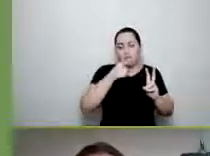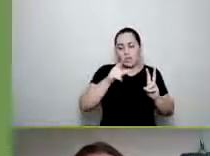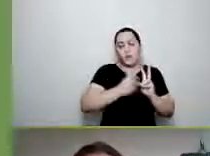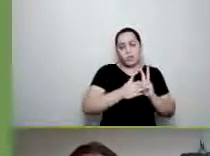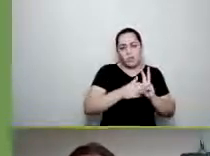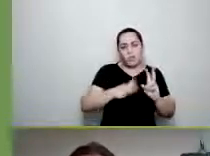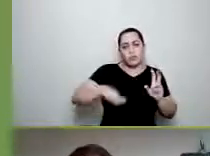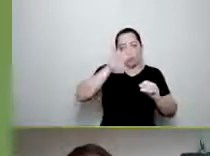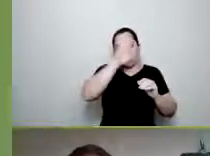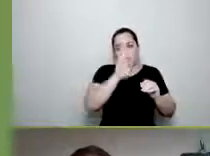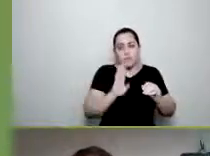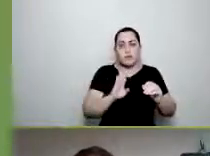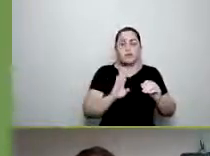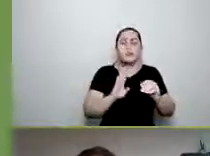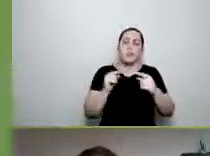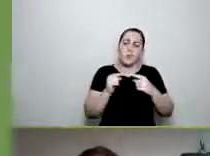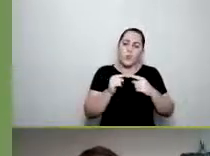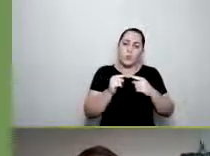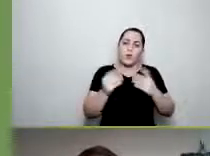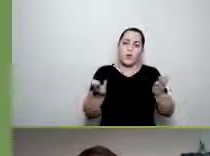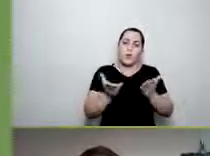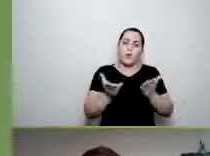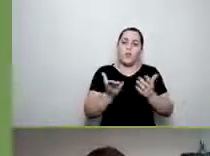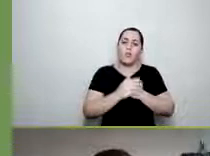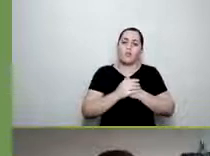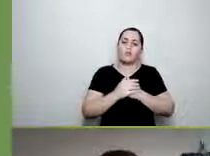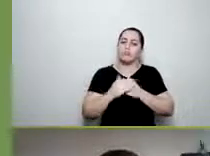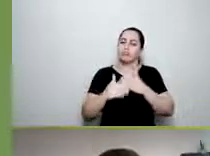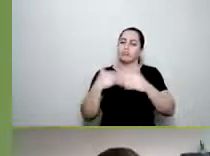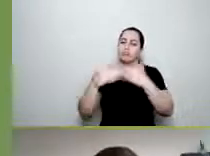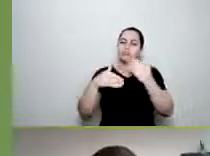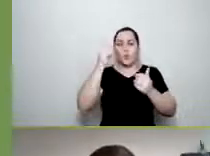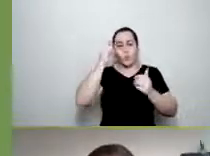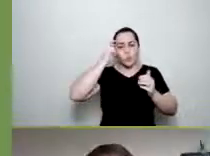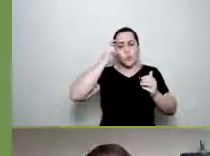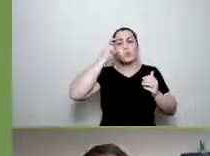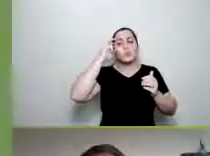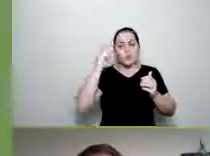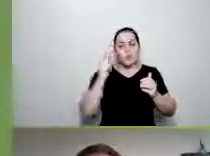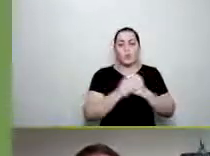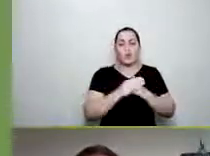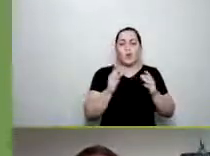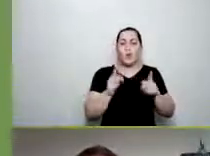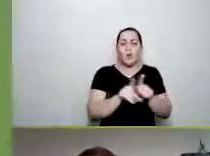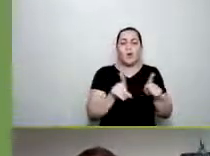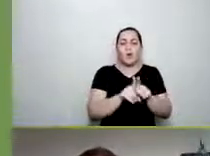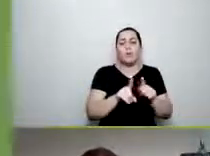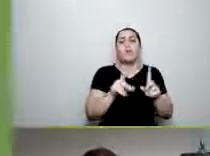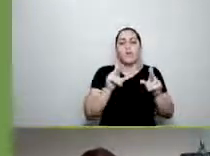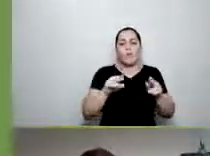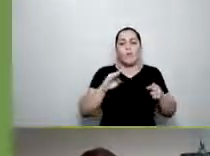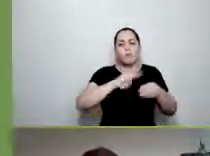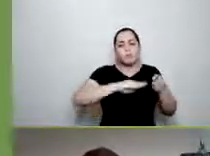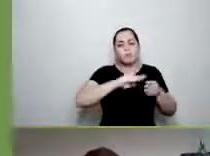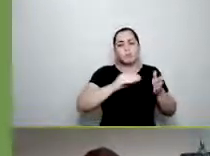fato fazem a grande parte da riqueza cultural, né, da herança, né, do patrimônio cultural do